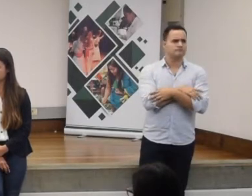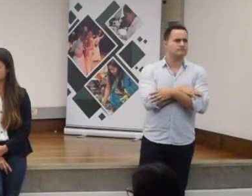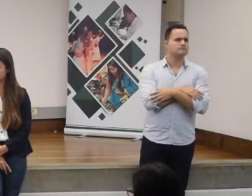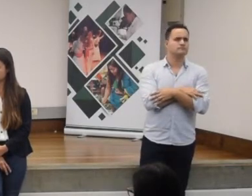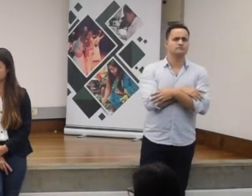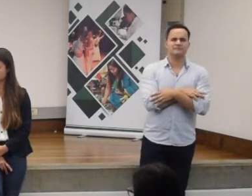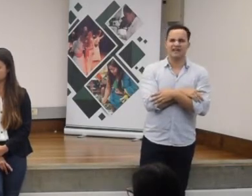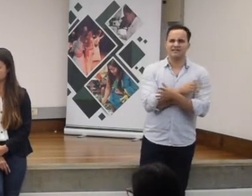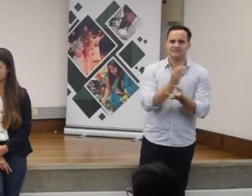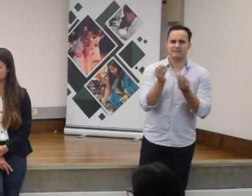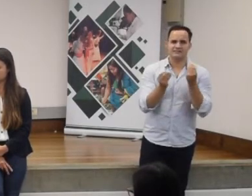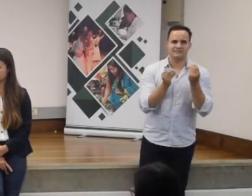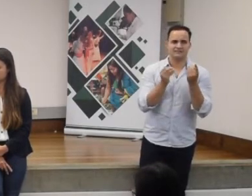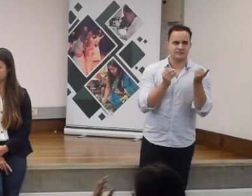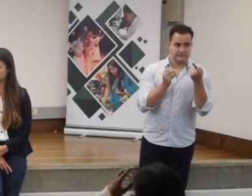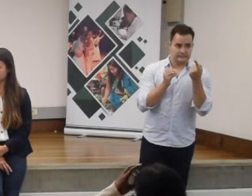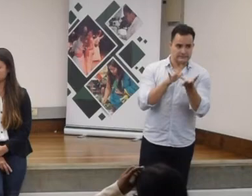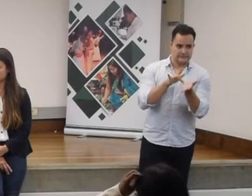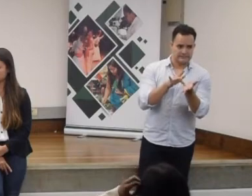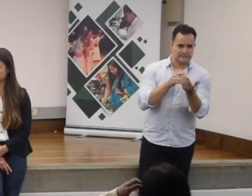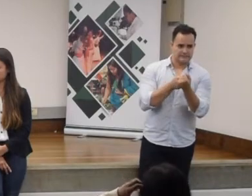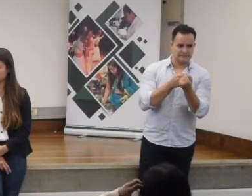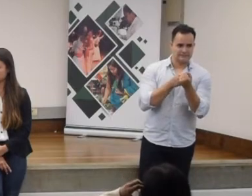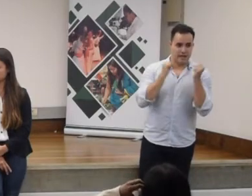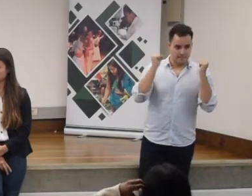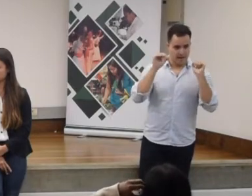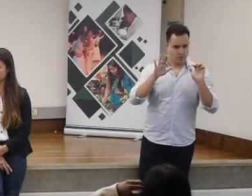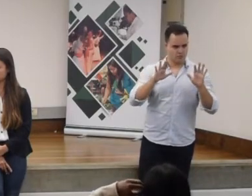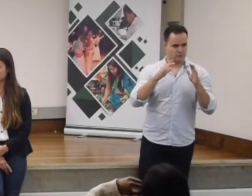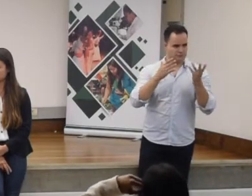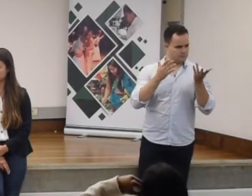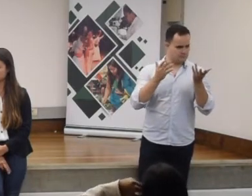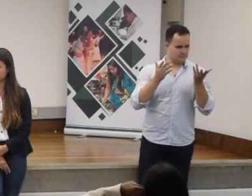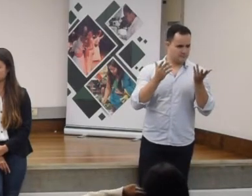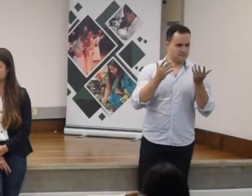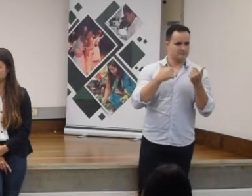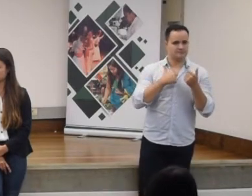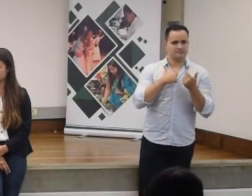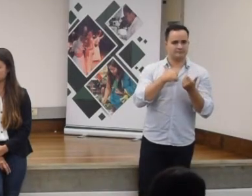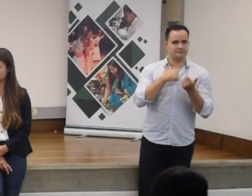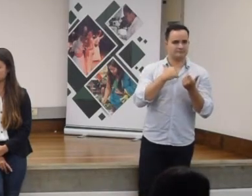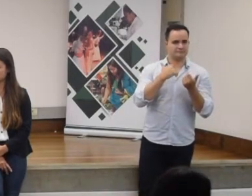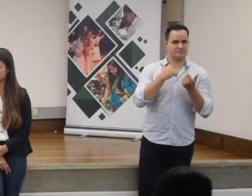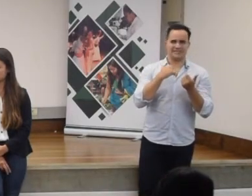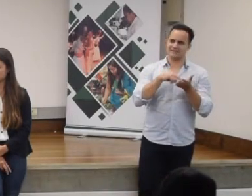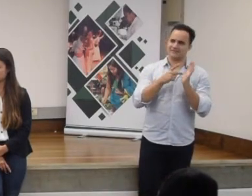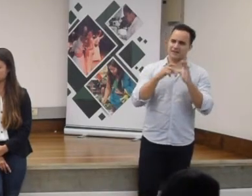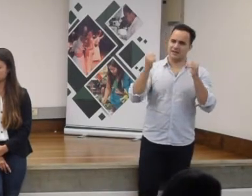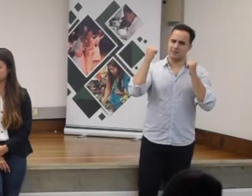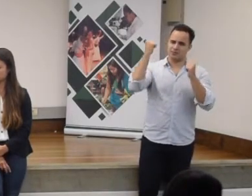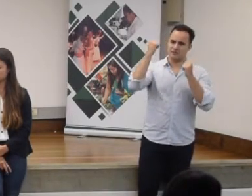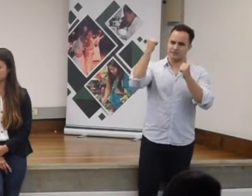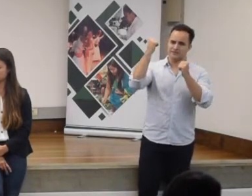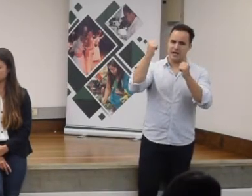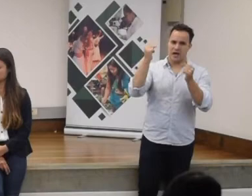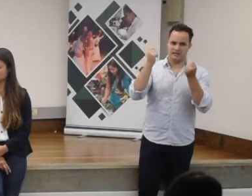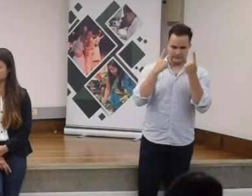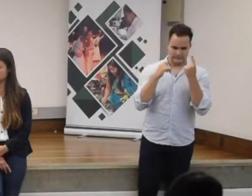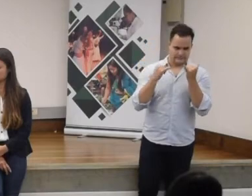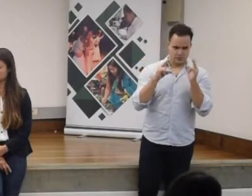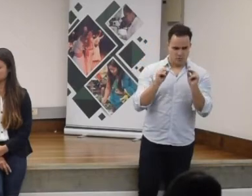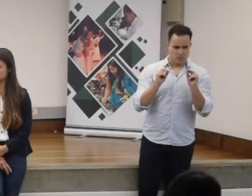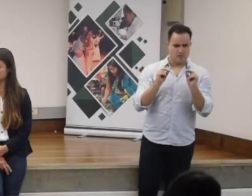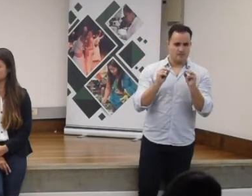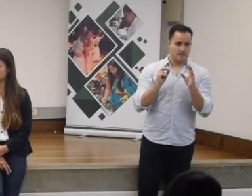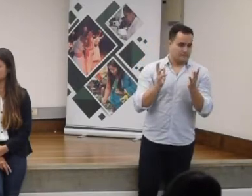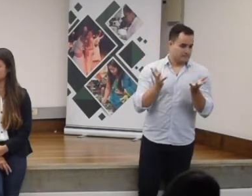a entender los paros, cómo vamos a entender las protestas, ¿sí? Yo seguía, por